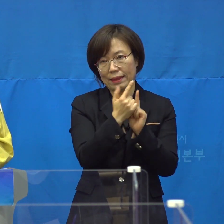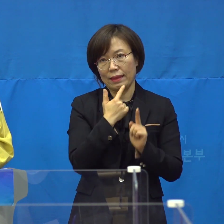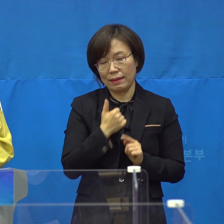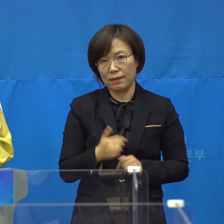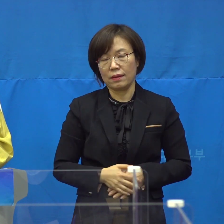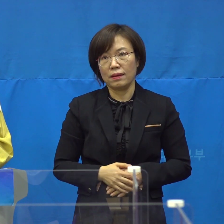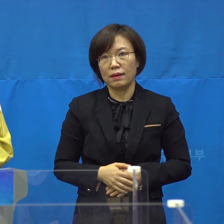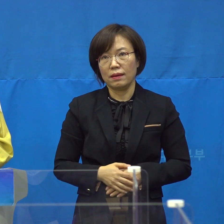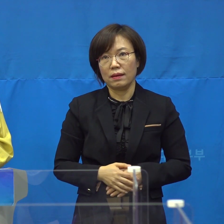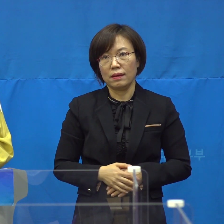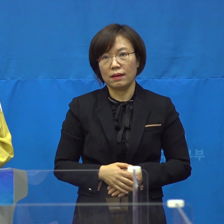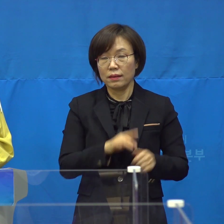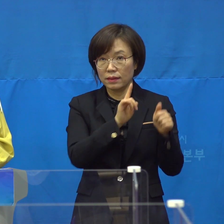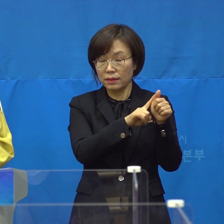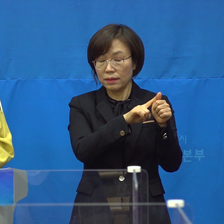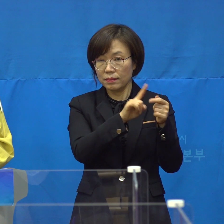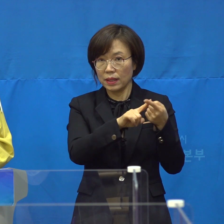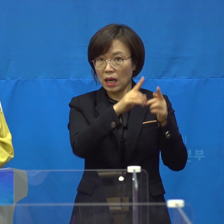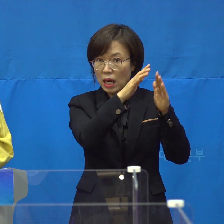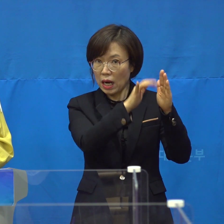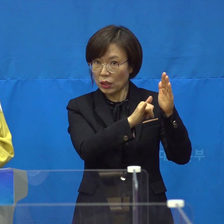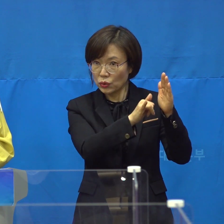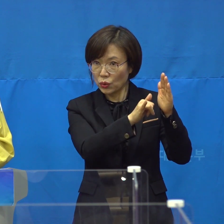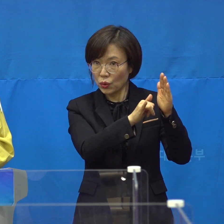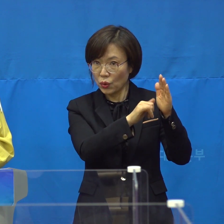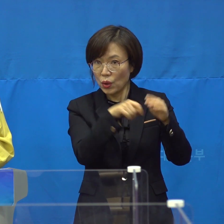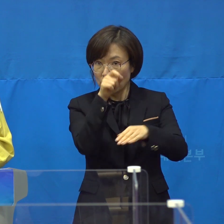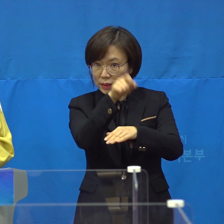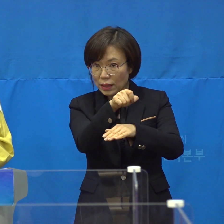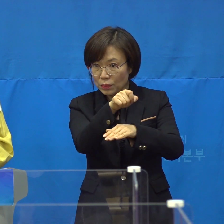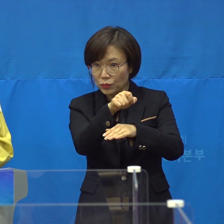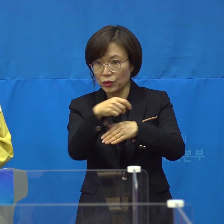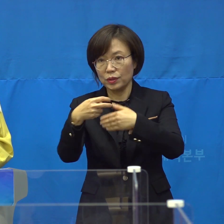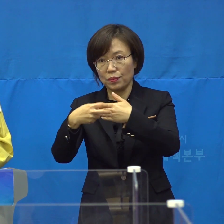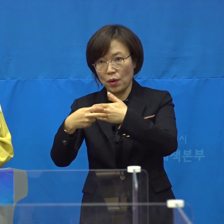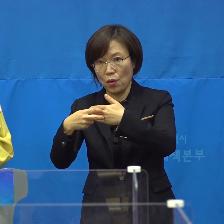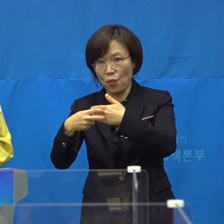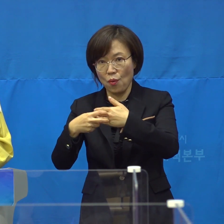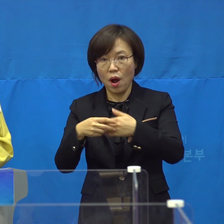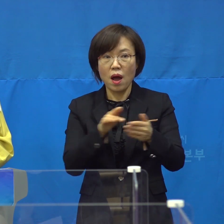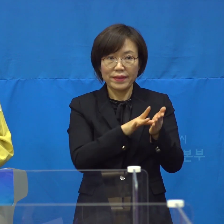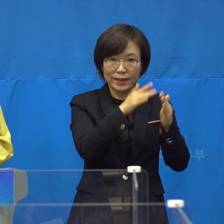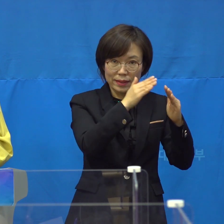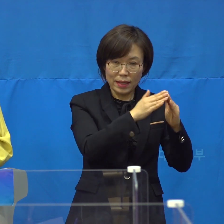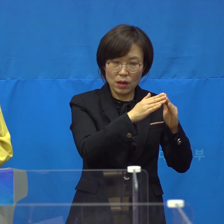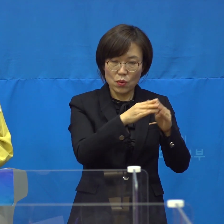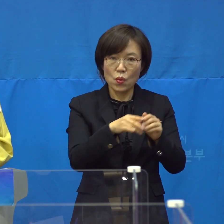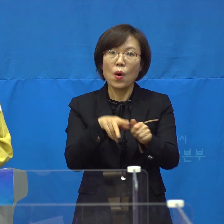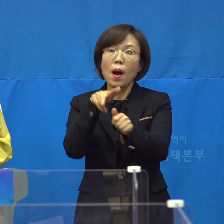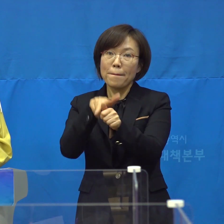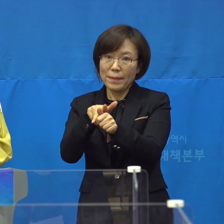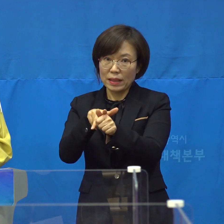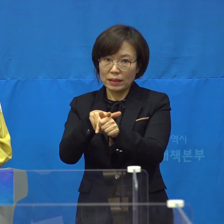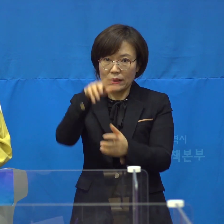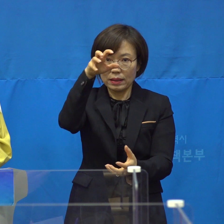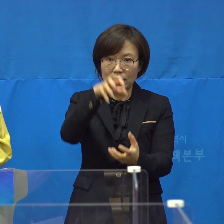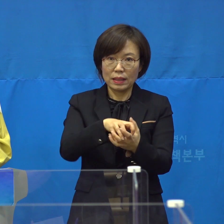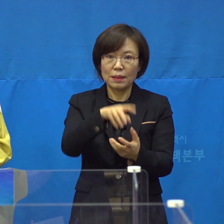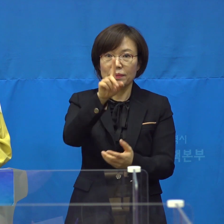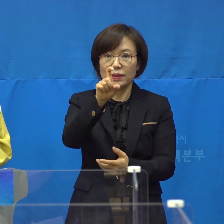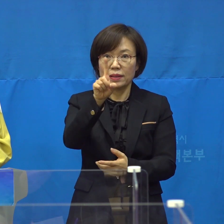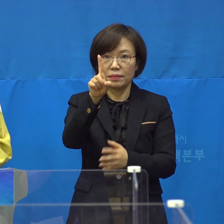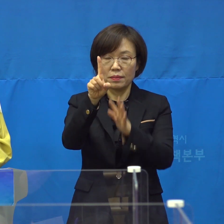접촉자입니다. 이분에 대해서도 가족과 A 사무실, B 의원, C 약국, D 마트 등